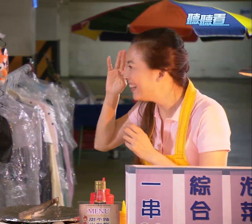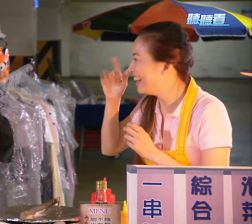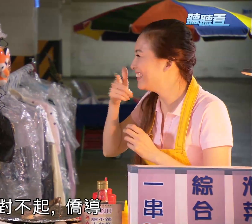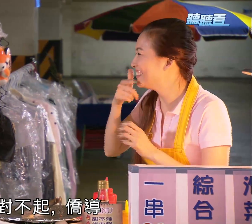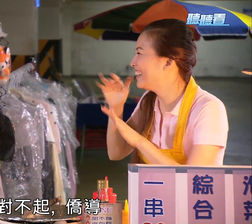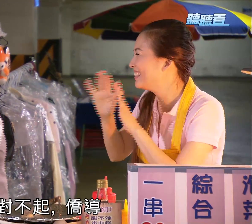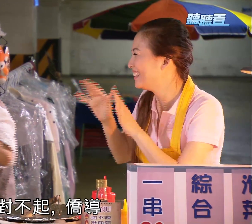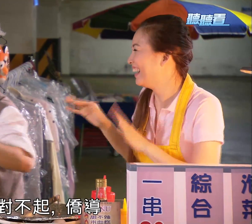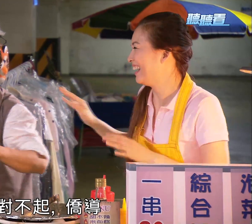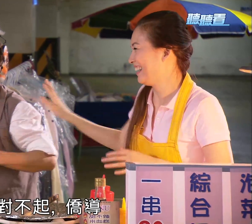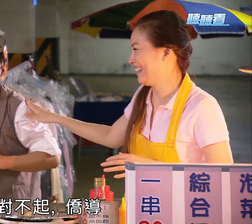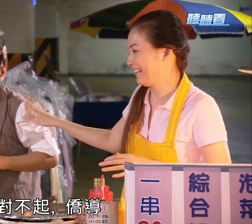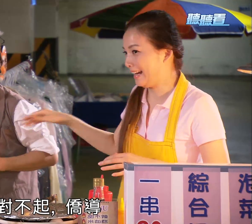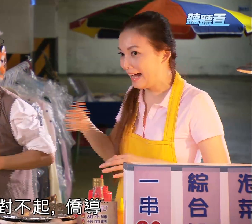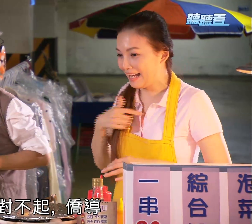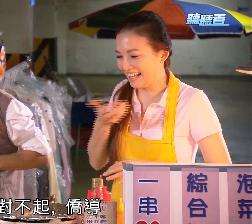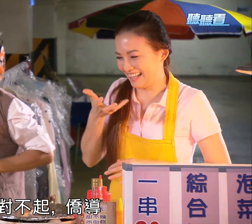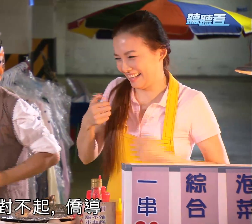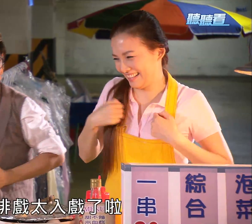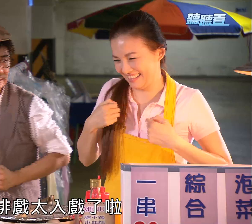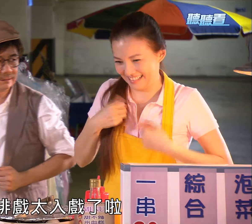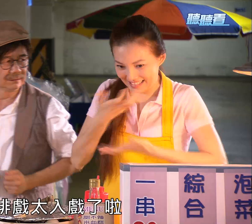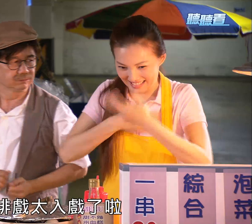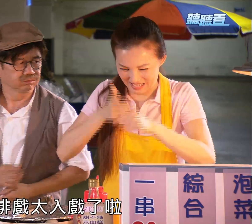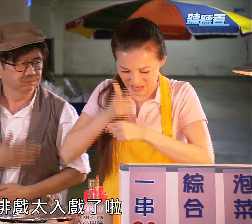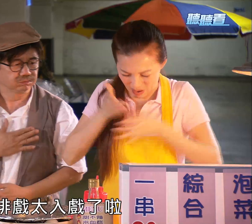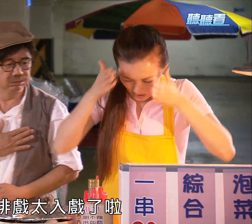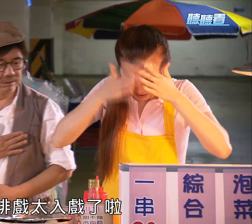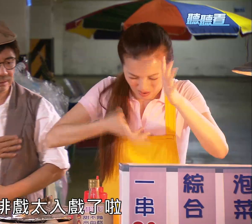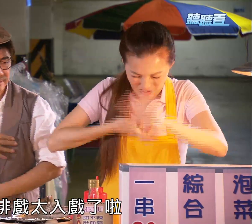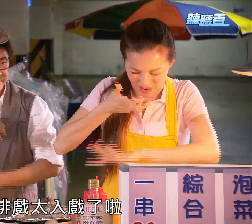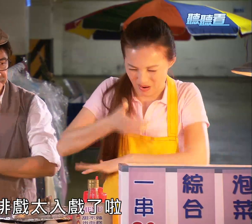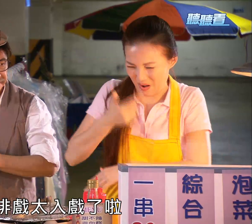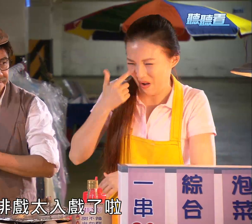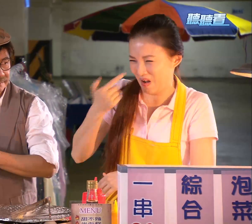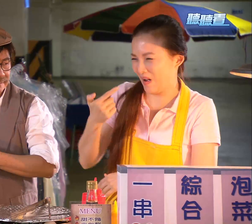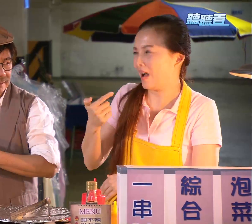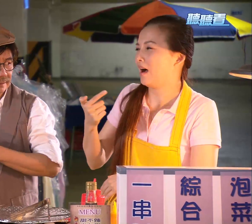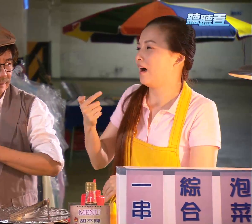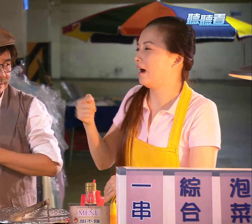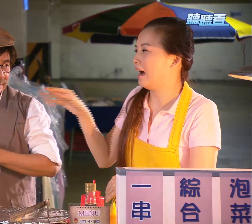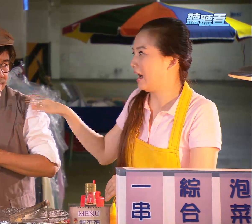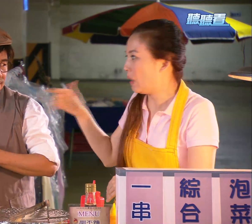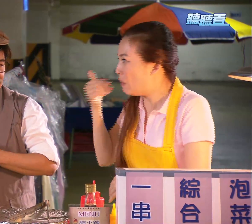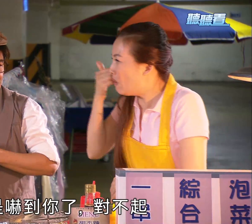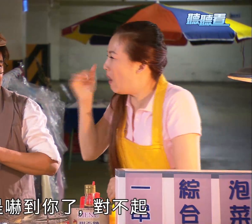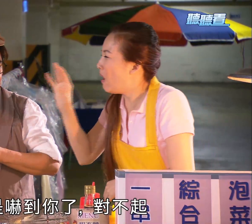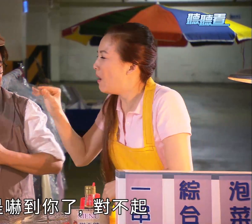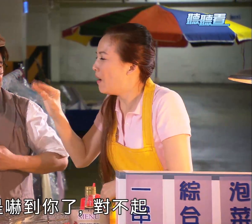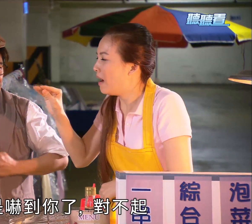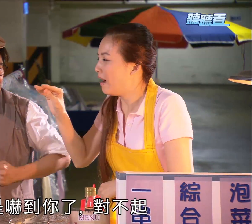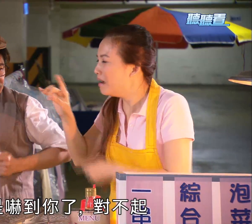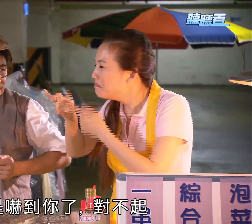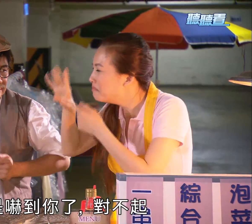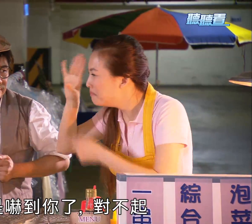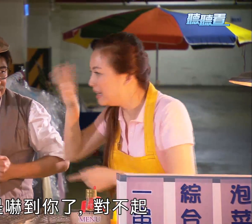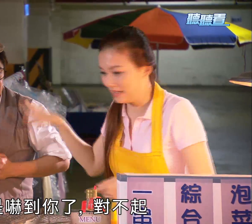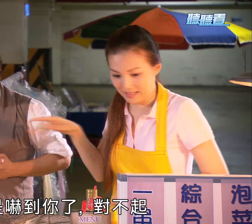对不起，乔导，我拍戏太入戏了啦，是不是吓到你了？对不